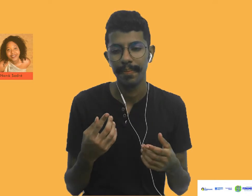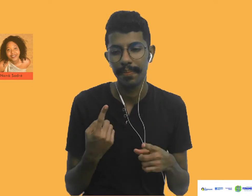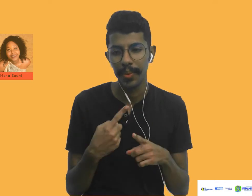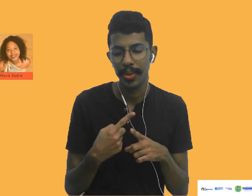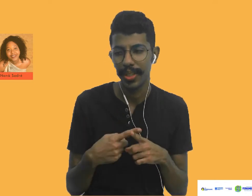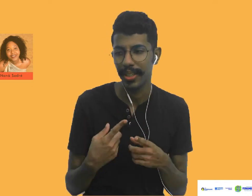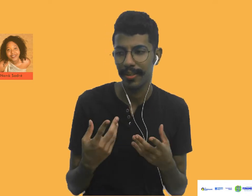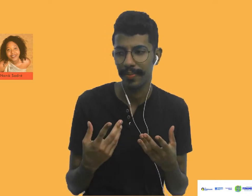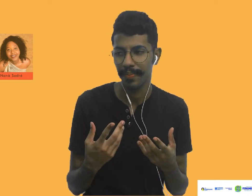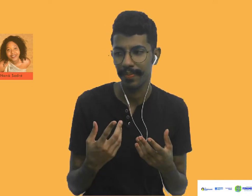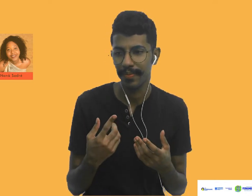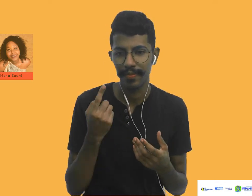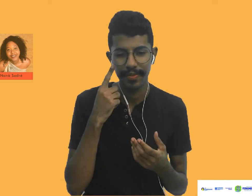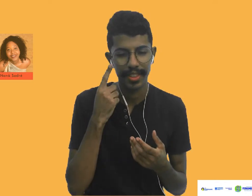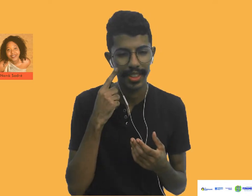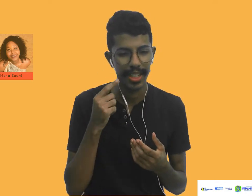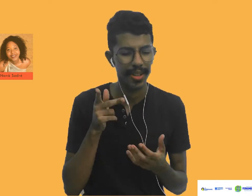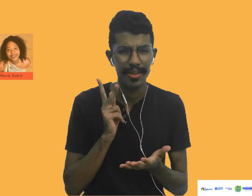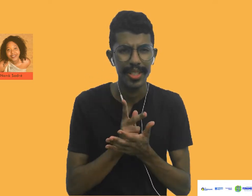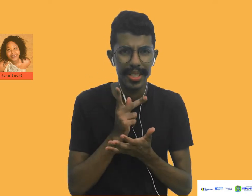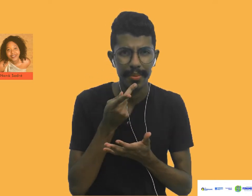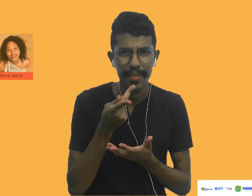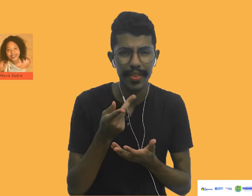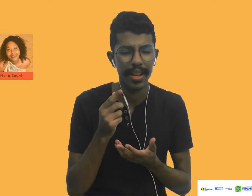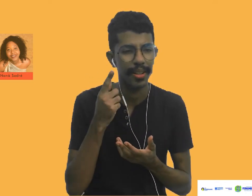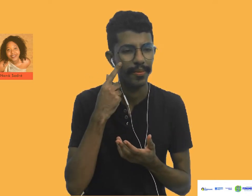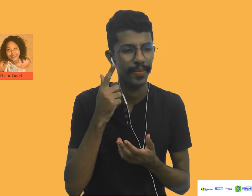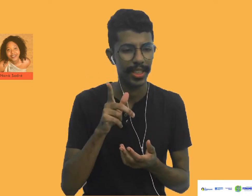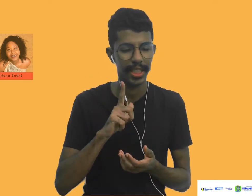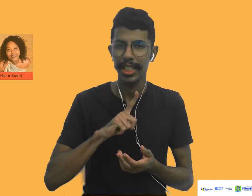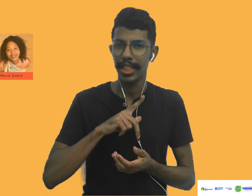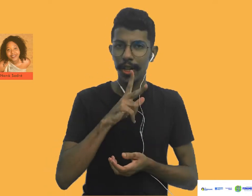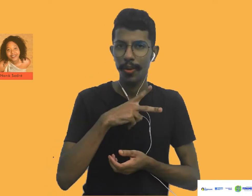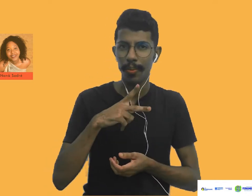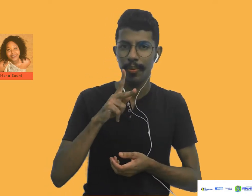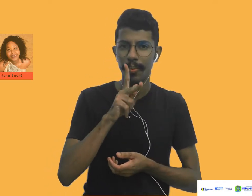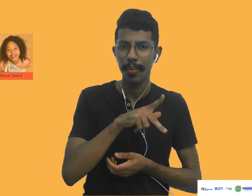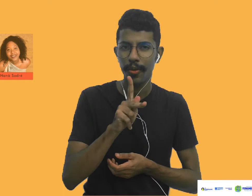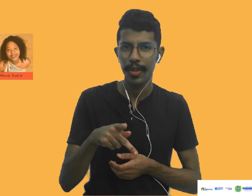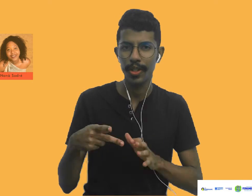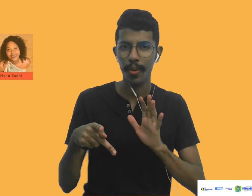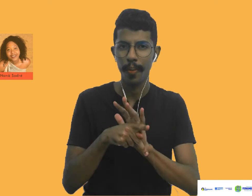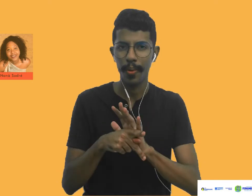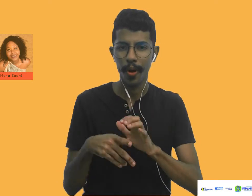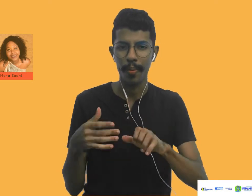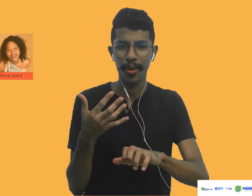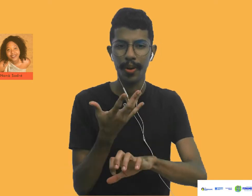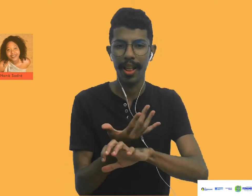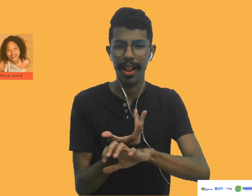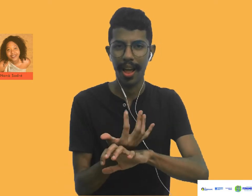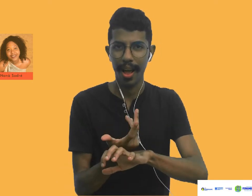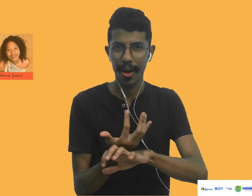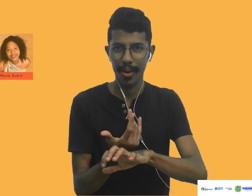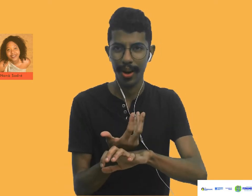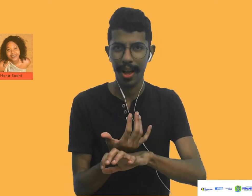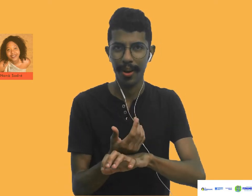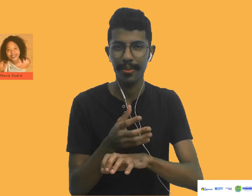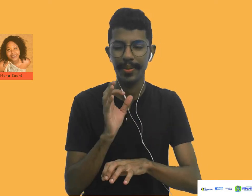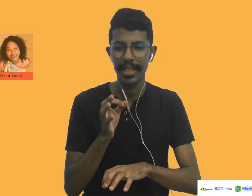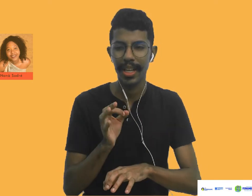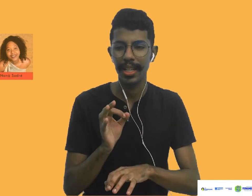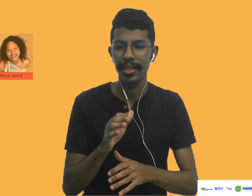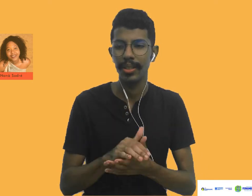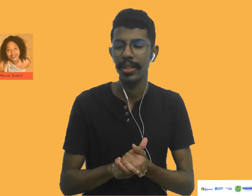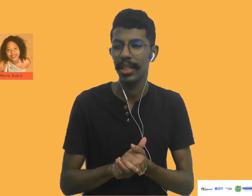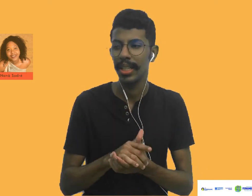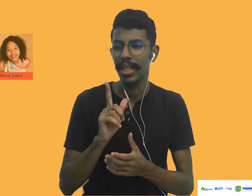Porque é assim, é aquilo que eu sempre digo. Tem um professor que eu gosto muito da Universidade Federal Rural,